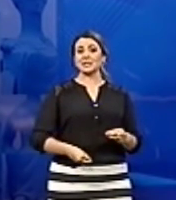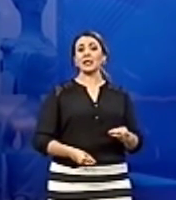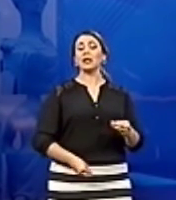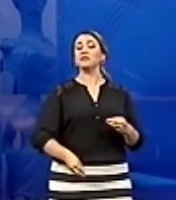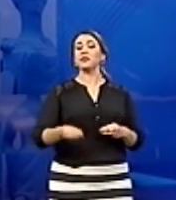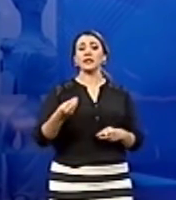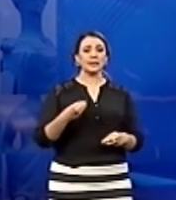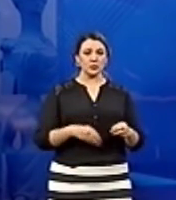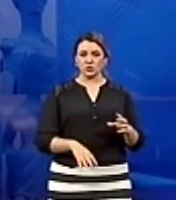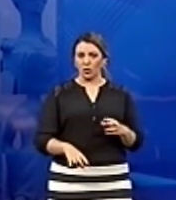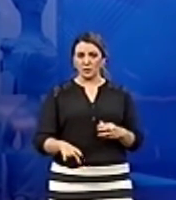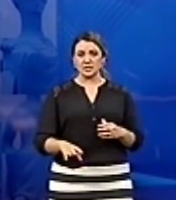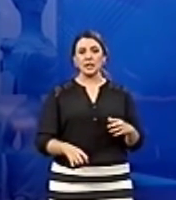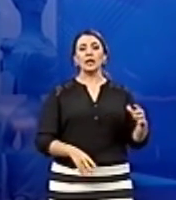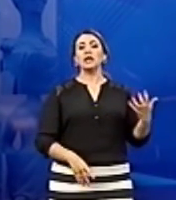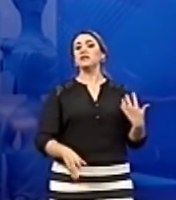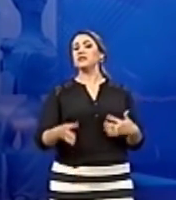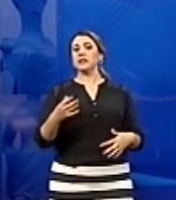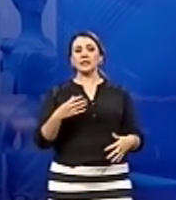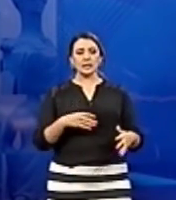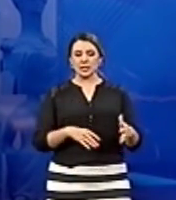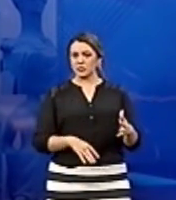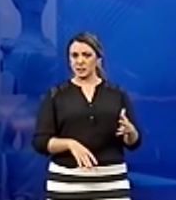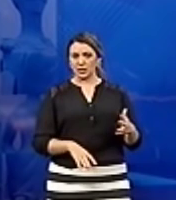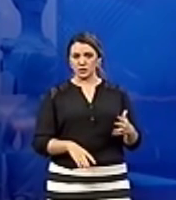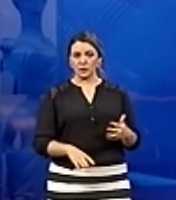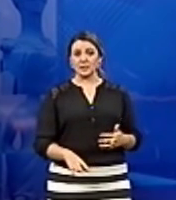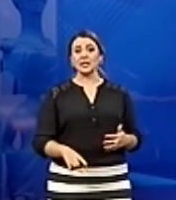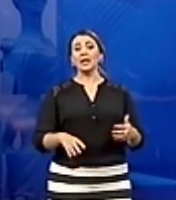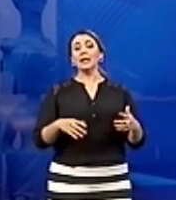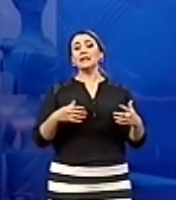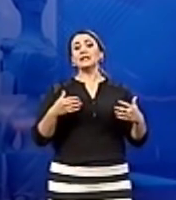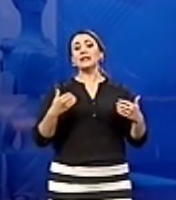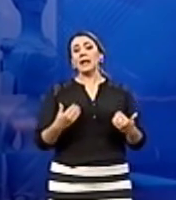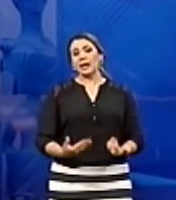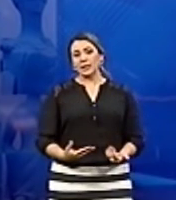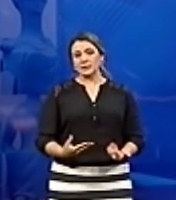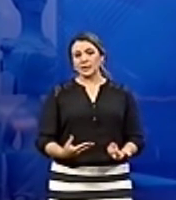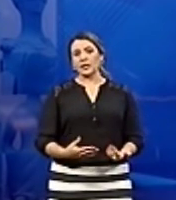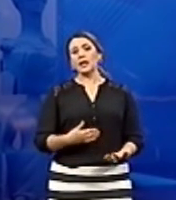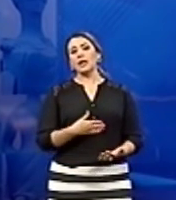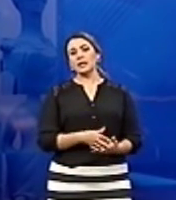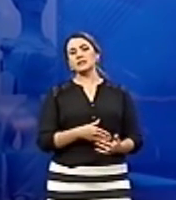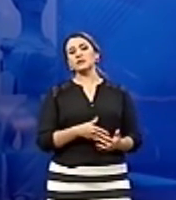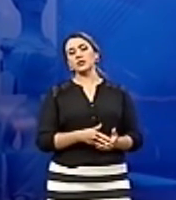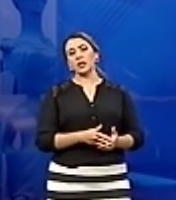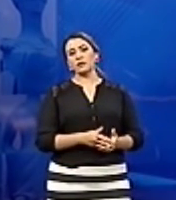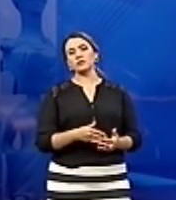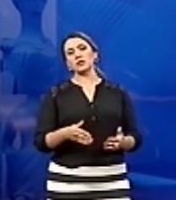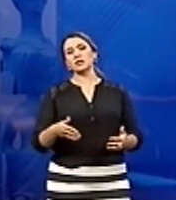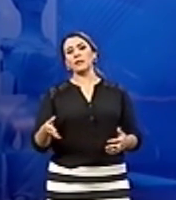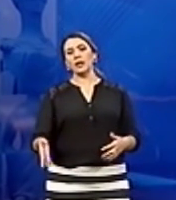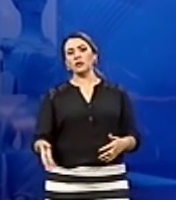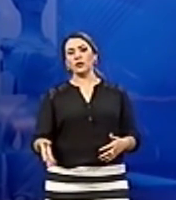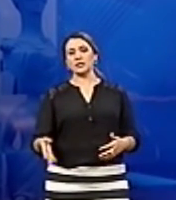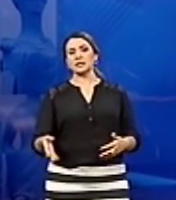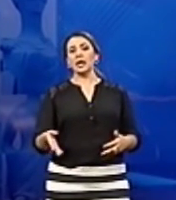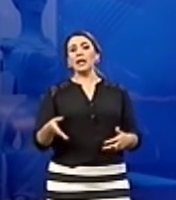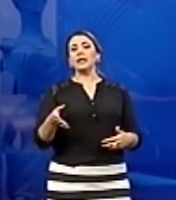existem infinitas normas, infinitas legislações que garantem esses direitos aos trabalhadores.